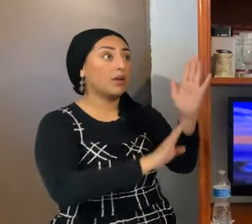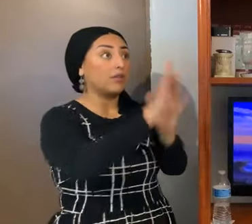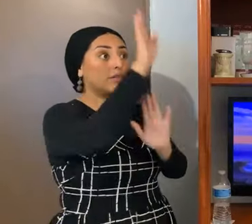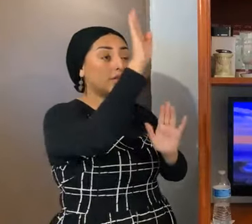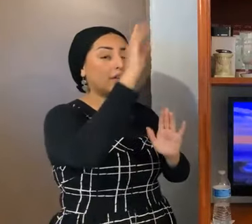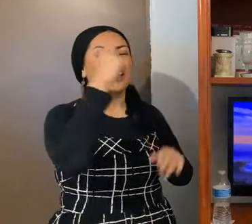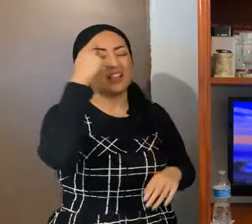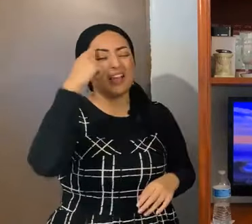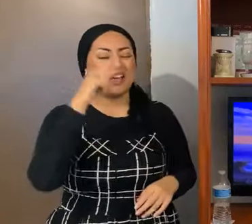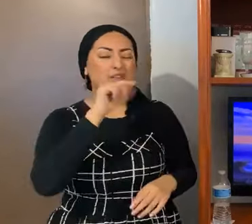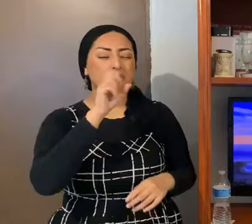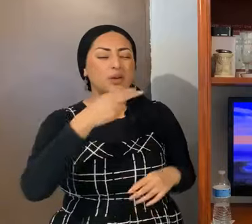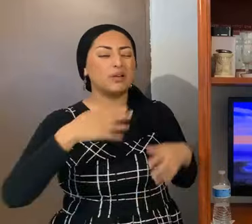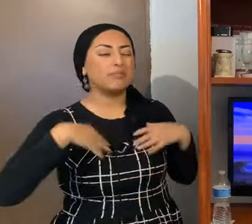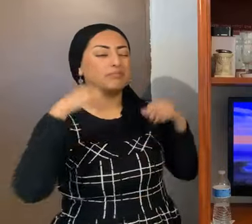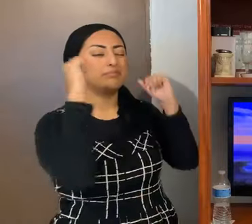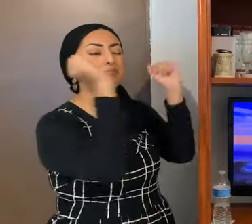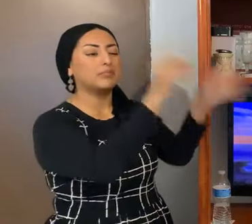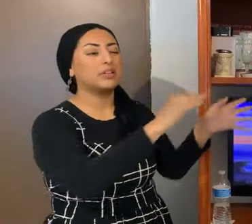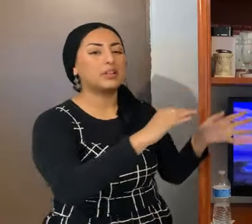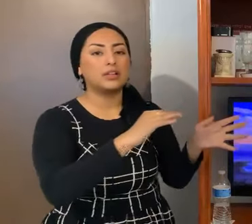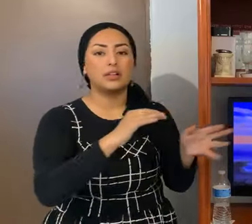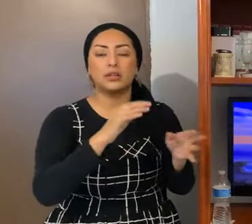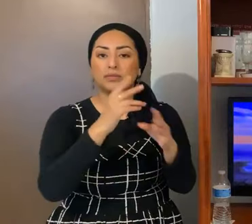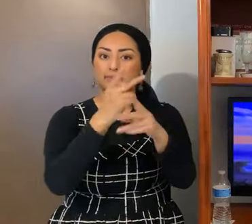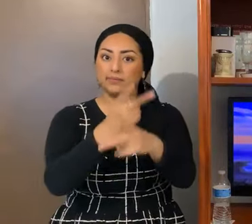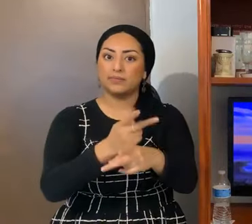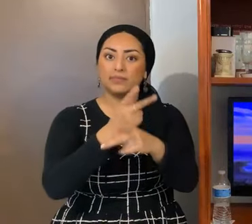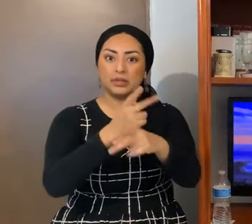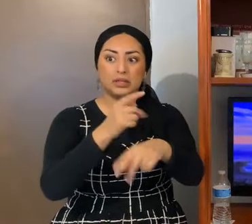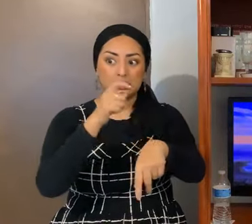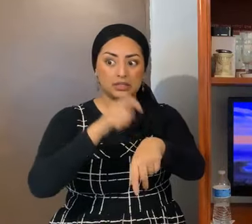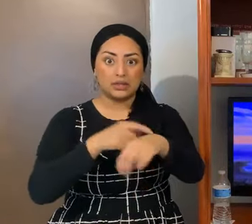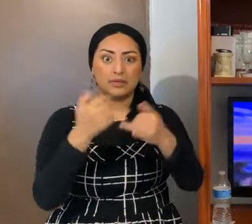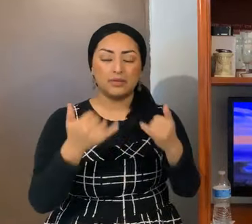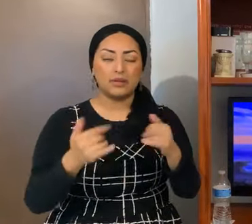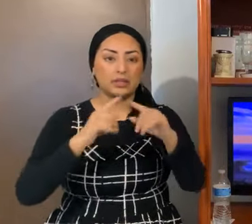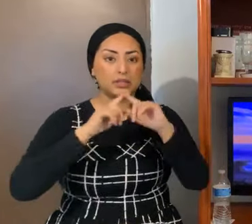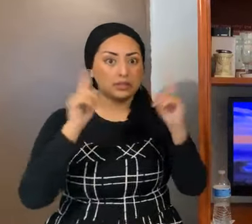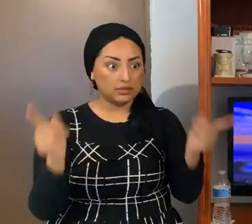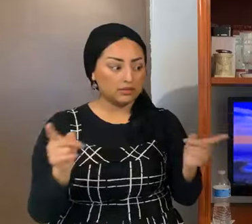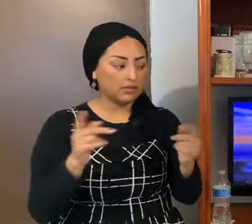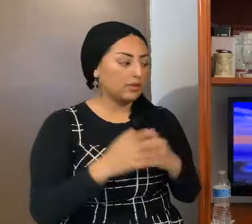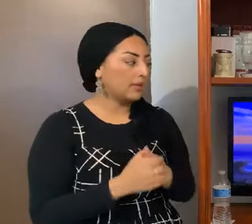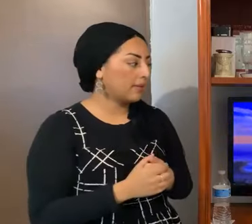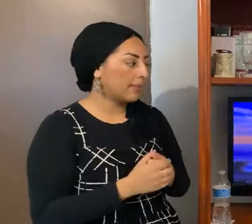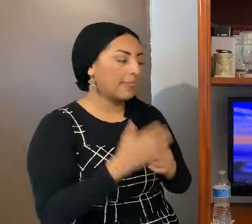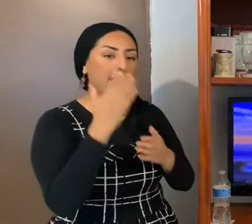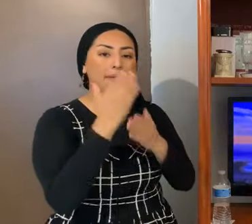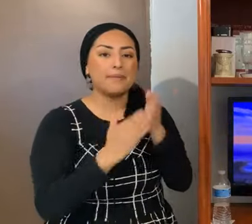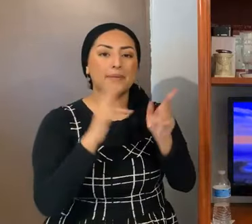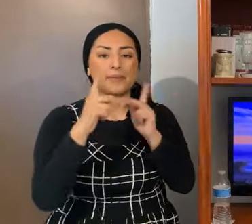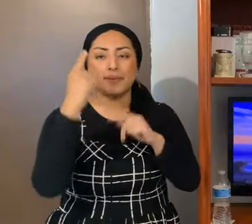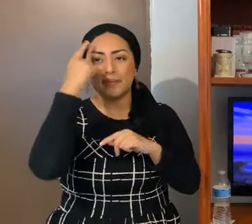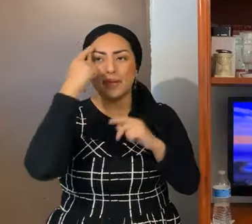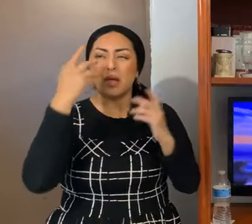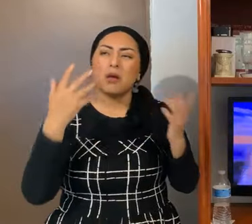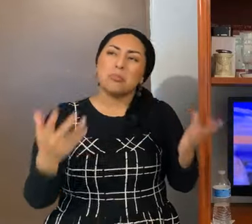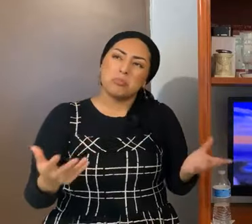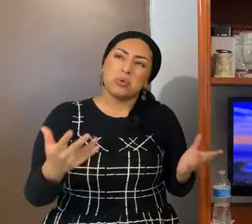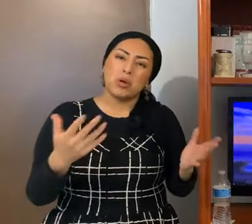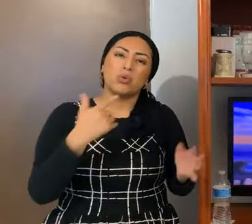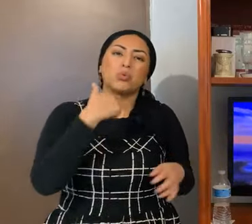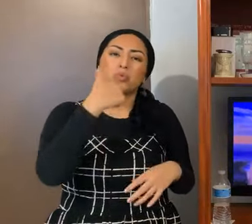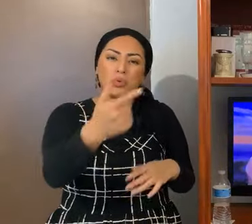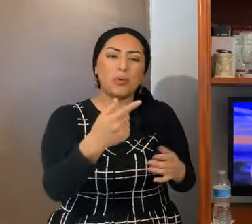a enfriar, ten cuidado, porque los tiempos ya son otros. Y hay quienes pueden decir, no, bueno, miren, ya vieron,